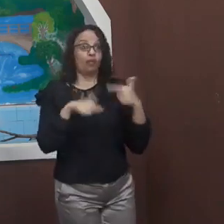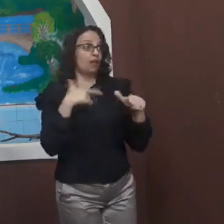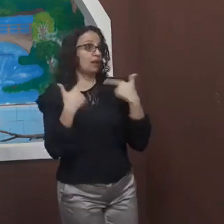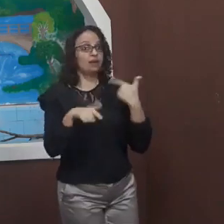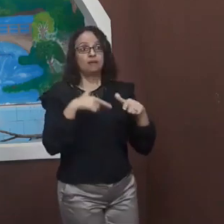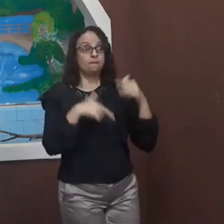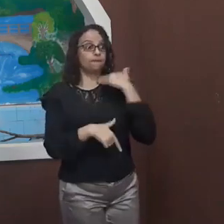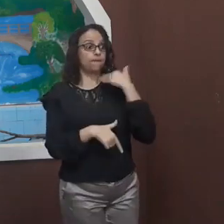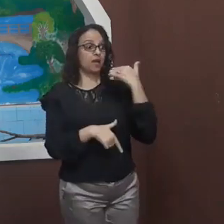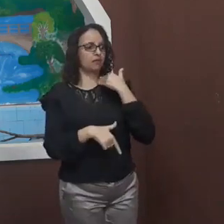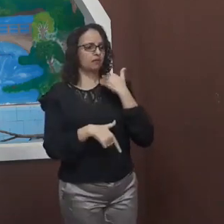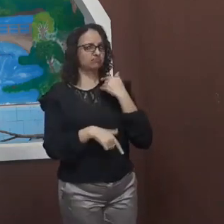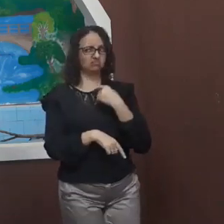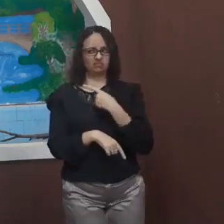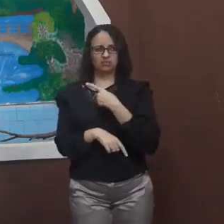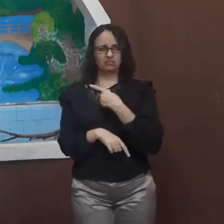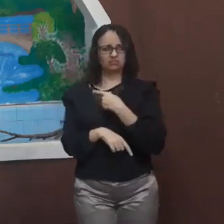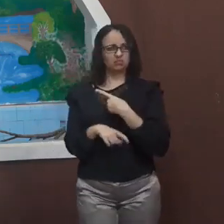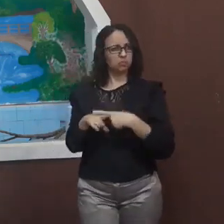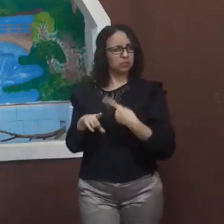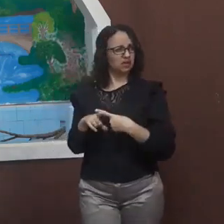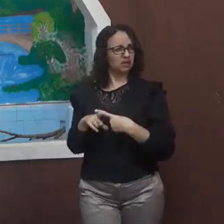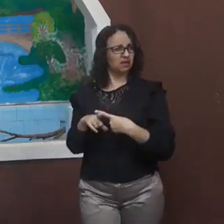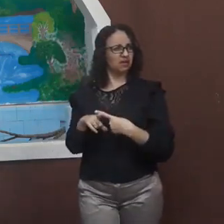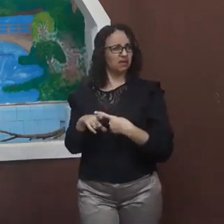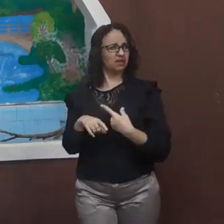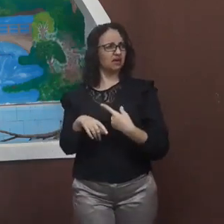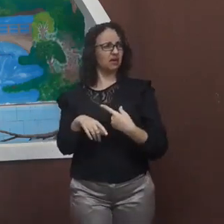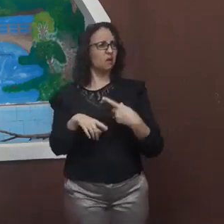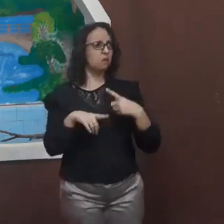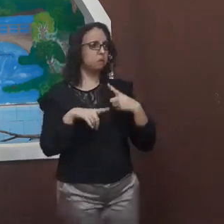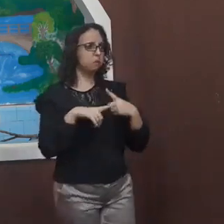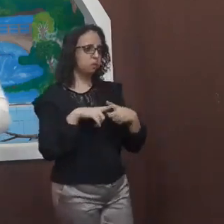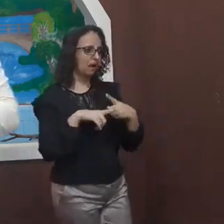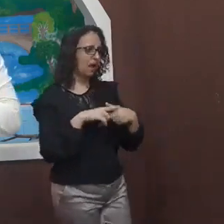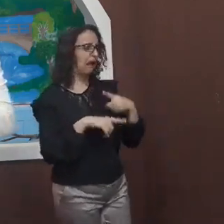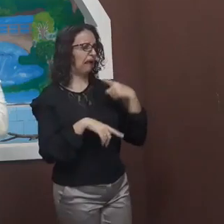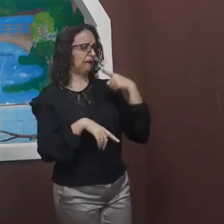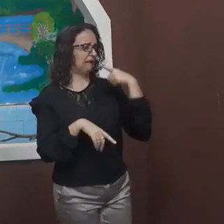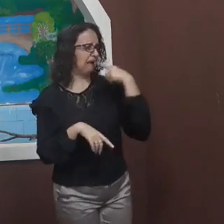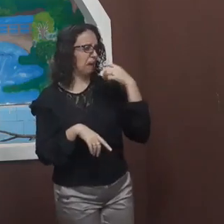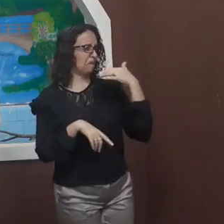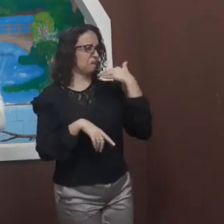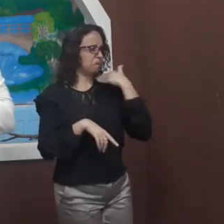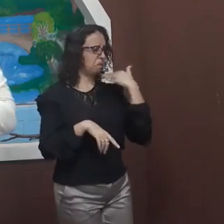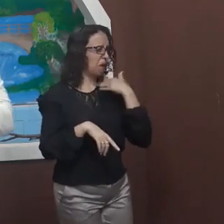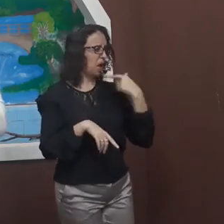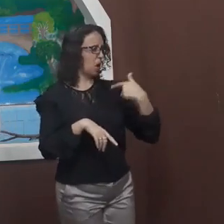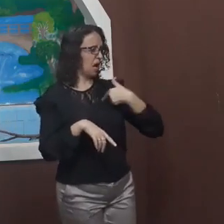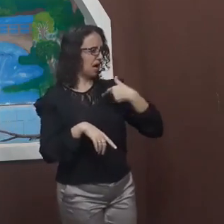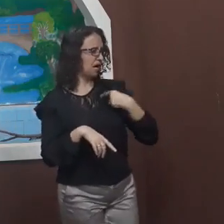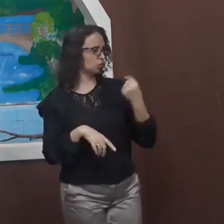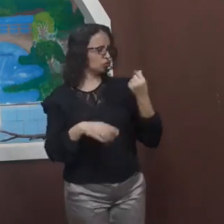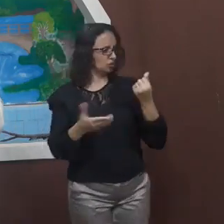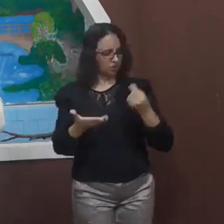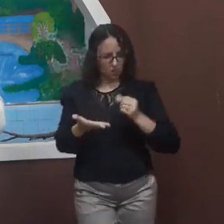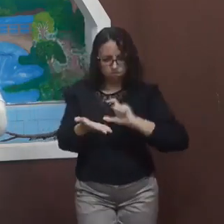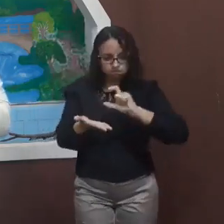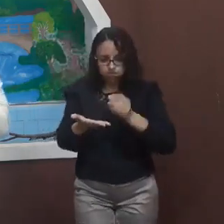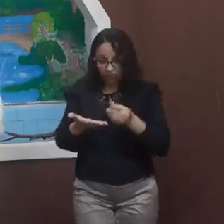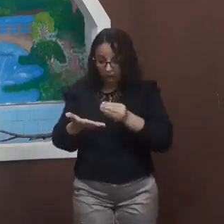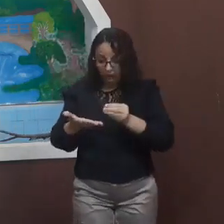quê? Né? Mas que parte do banco? Não, lá no caixa, porque olha, se eu tivesse que ficar contando dinheiro o dia todo, assim, ó,